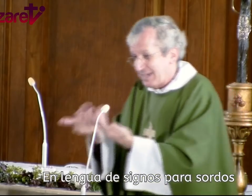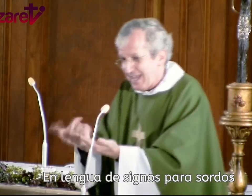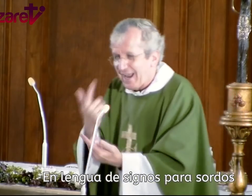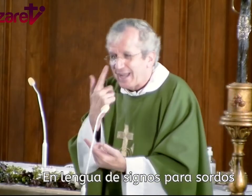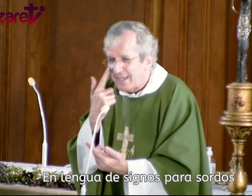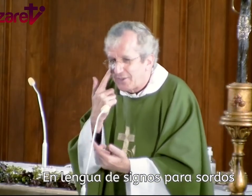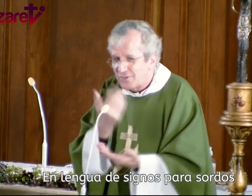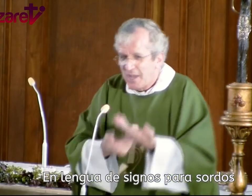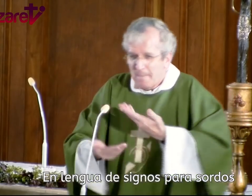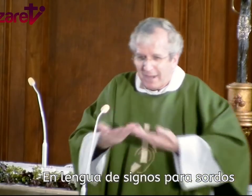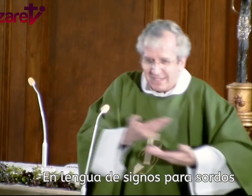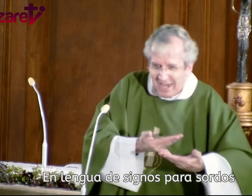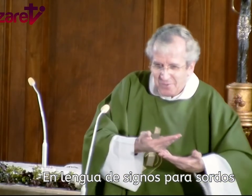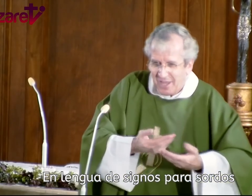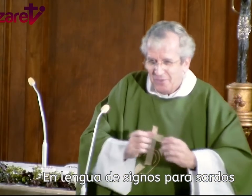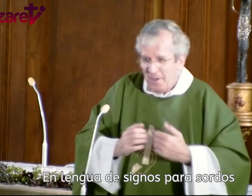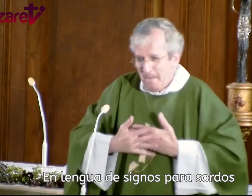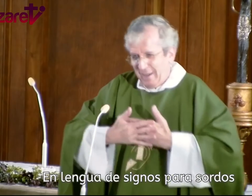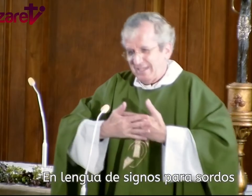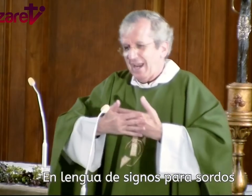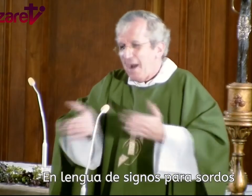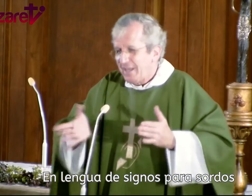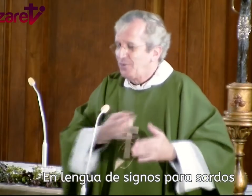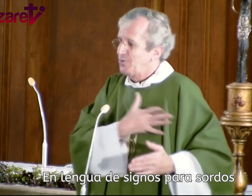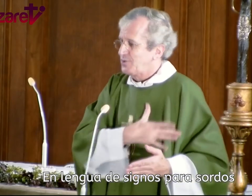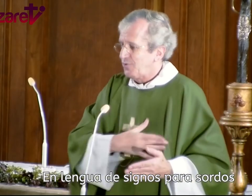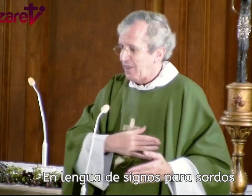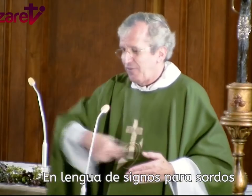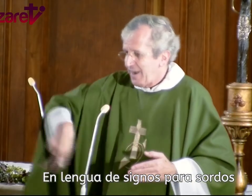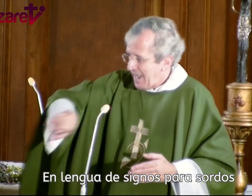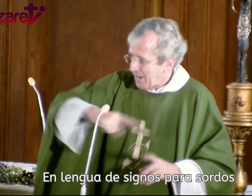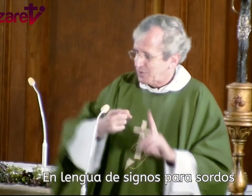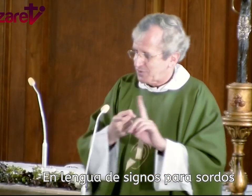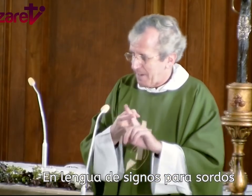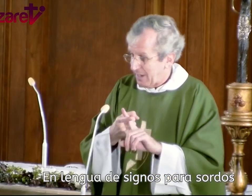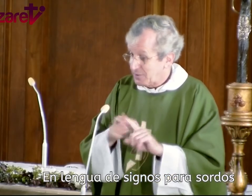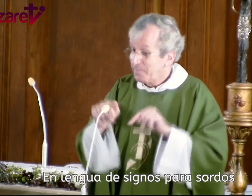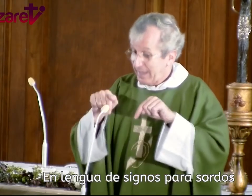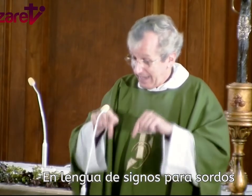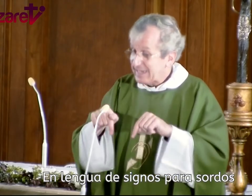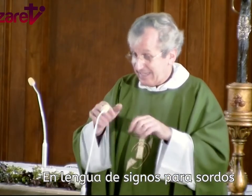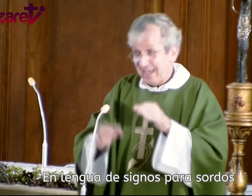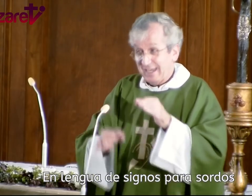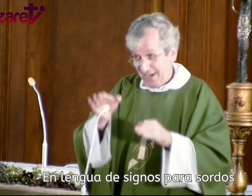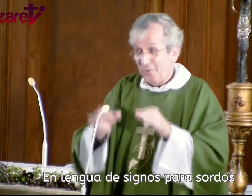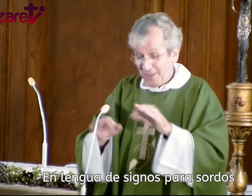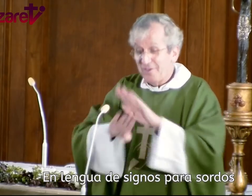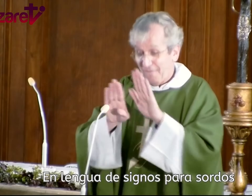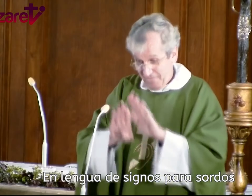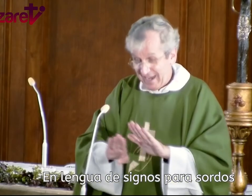estar atentos Para estar ayudando Para estar abriendo Nuestro corazón A nuestros hermanos? Este es el juicio Final